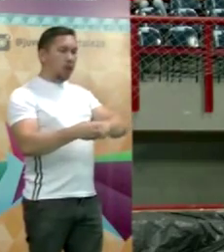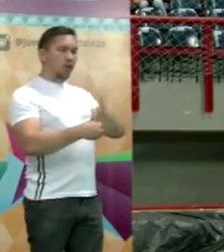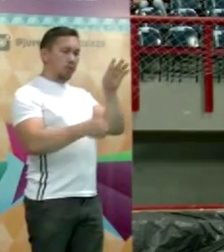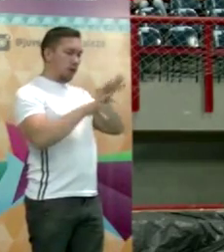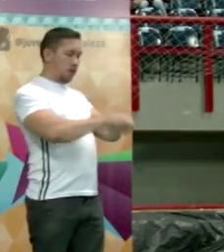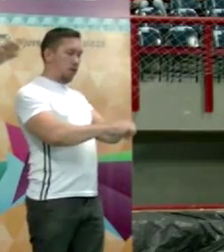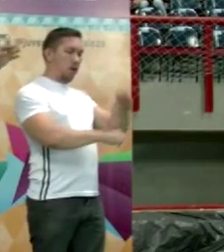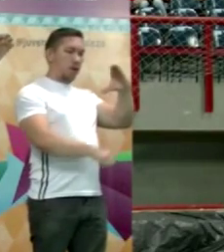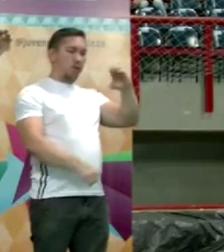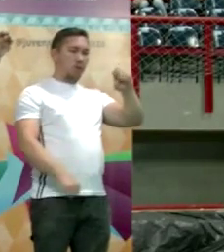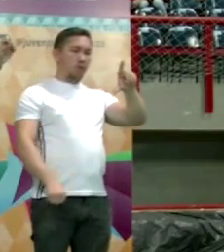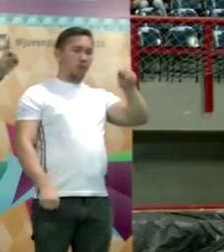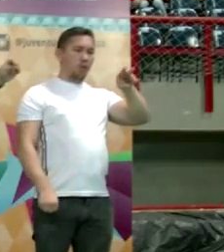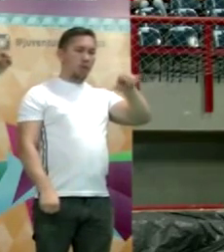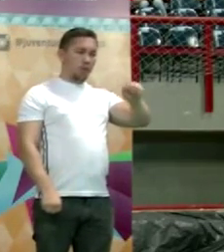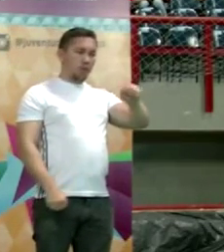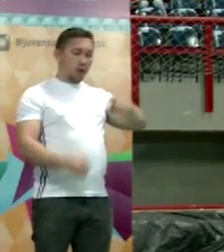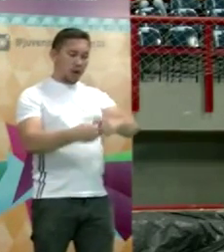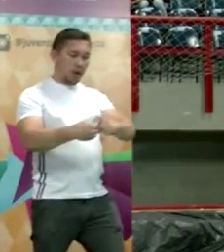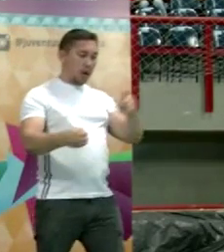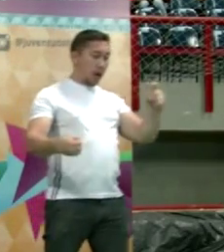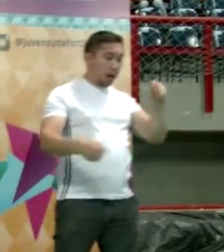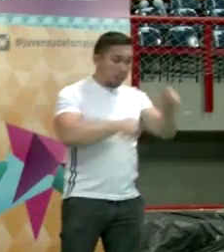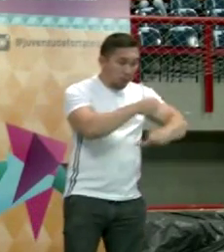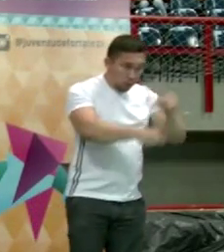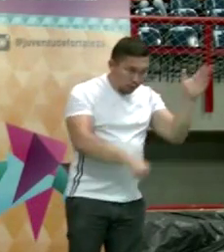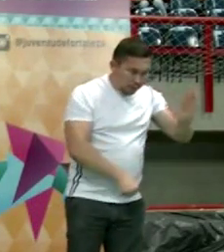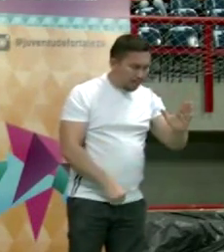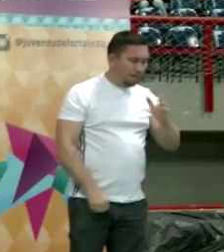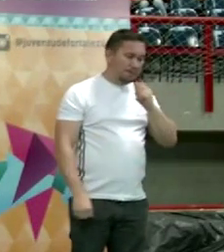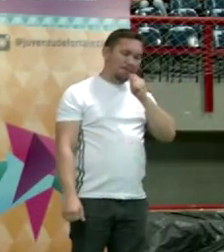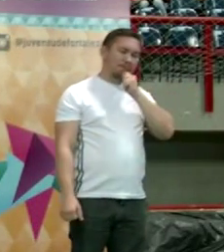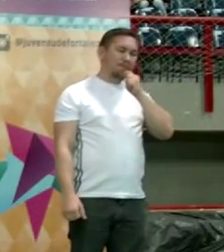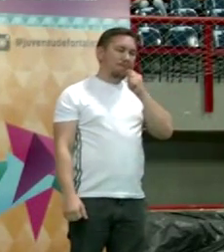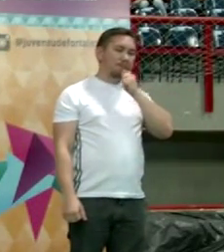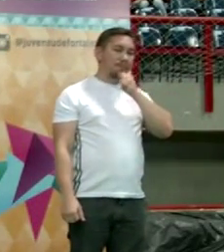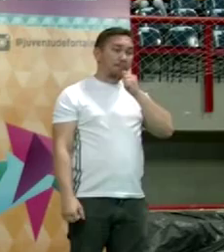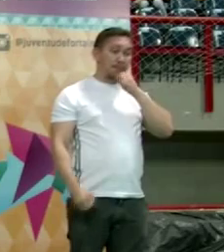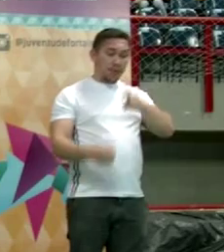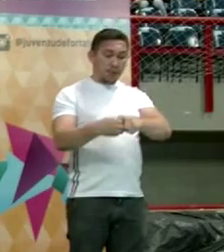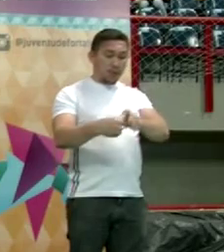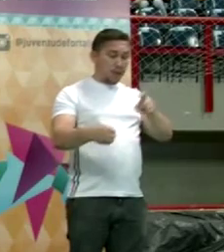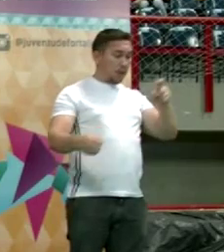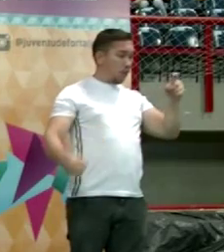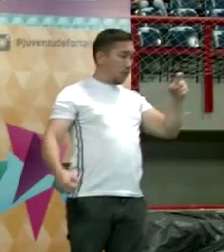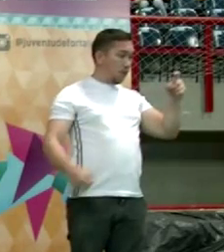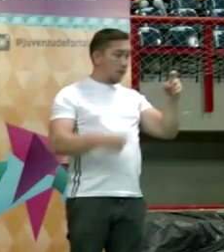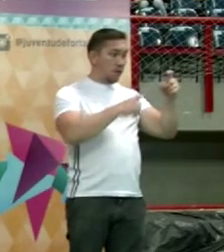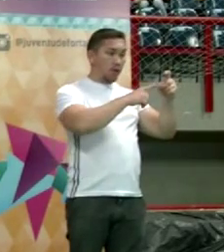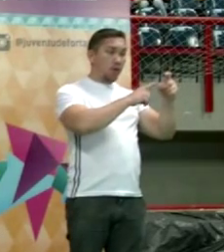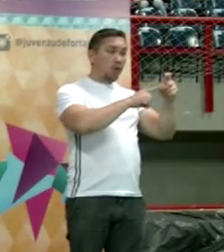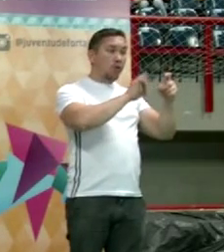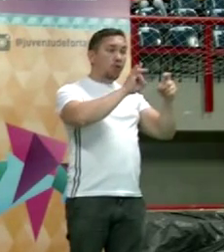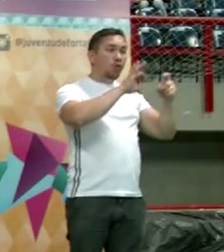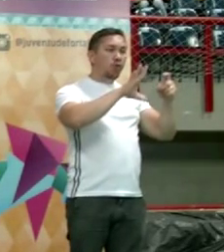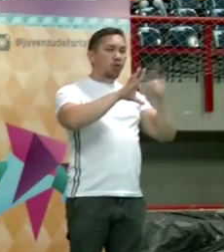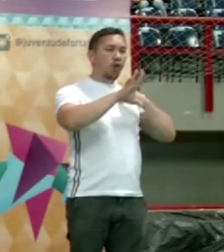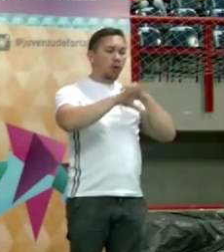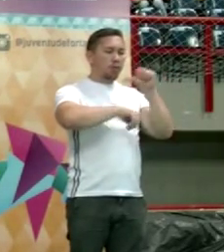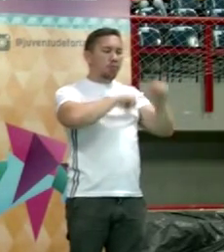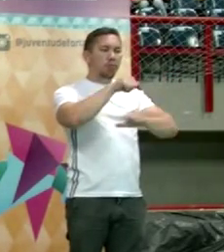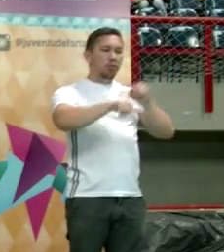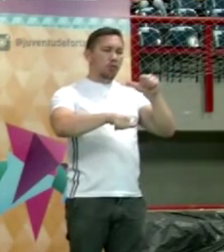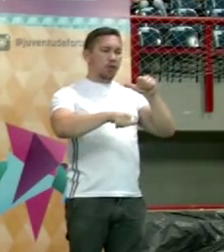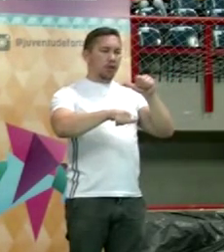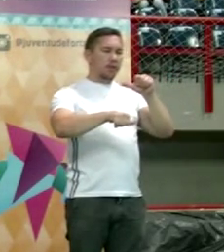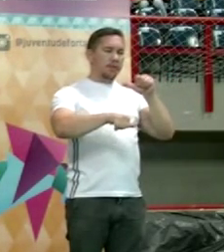Colônia. Não mudou praticamente nada. A independência é uma mudança de roupa que o Brasil